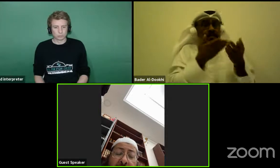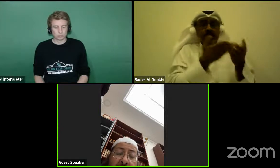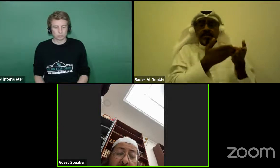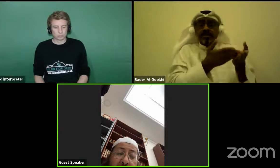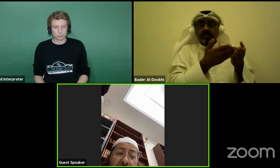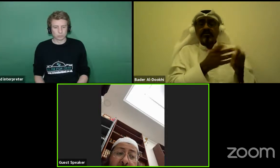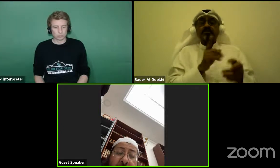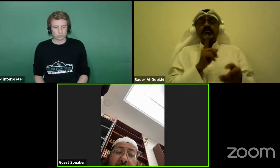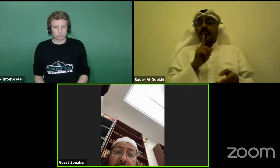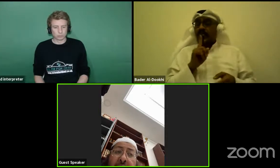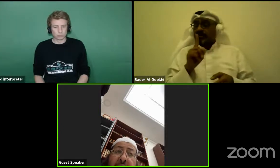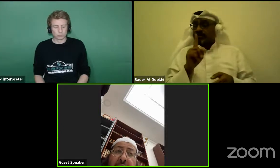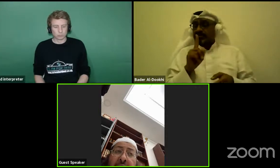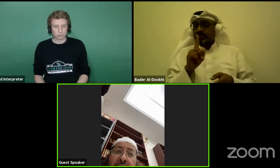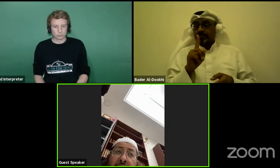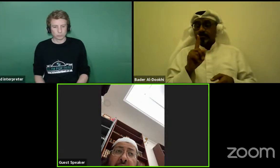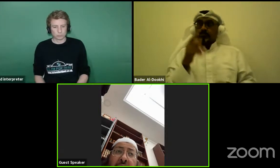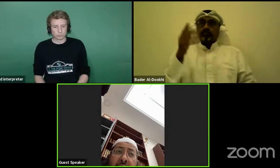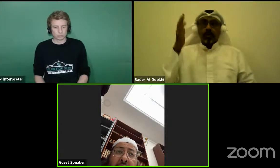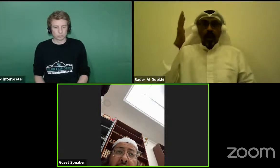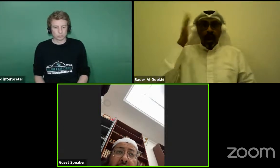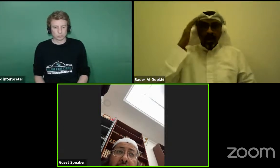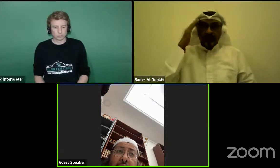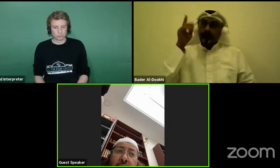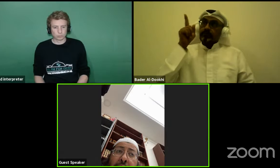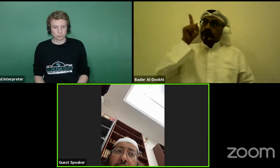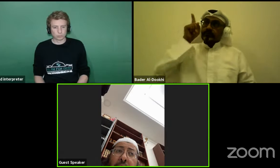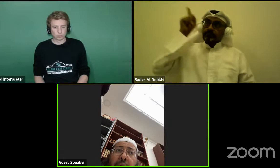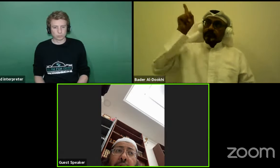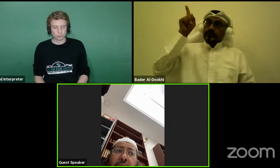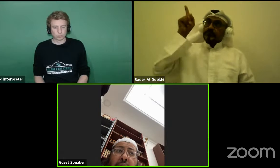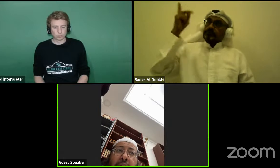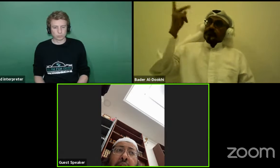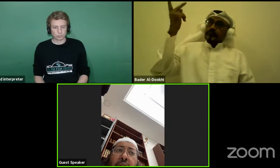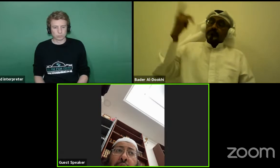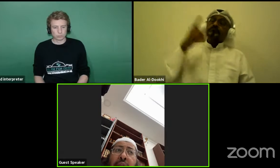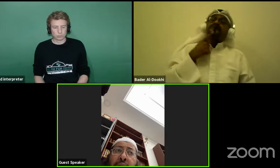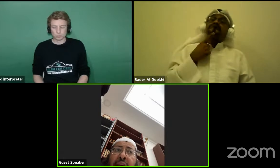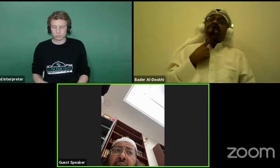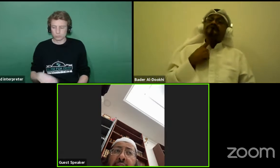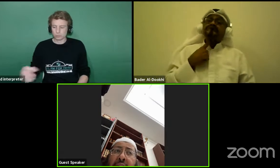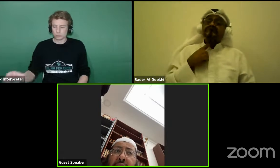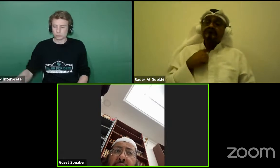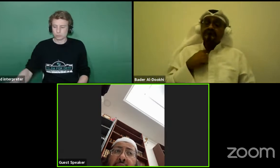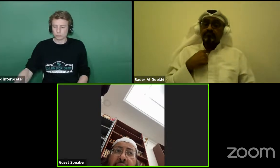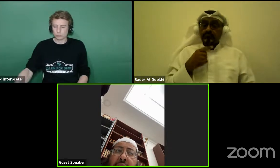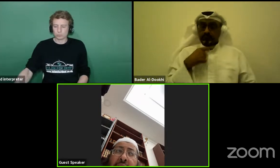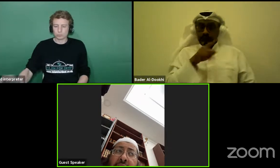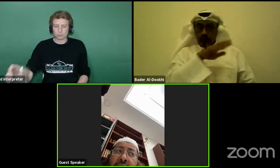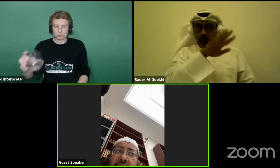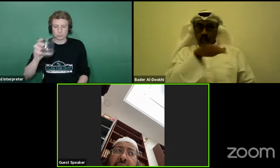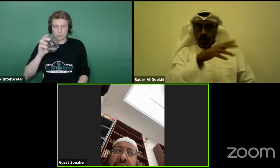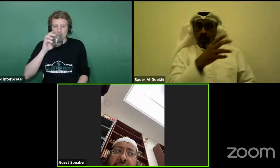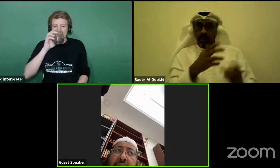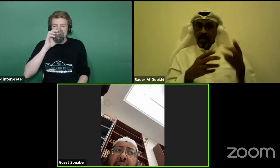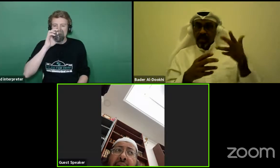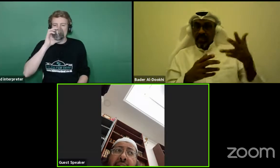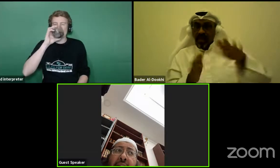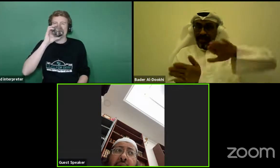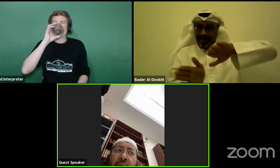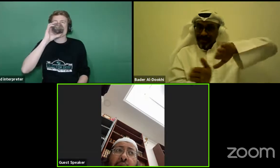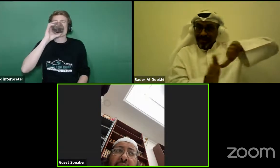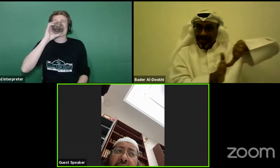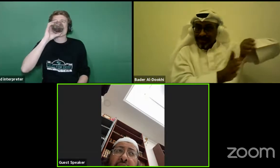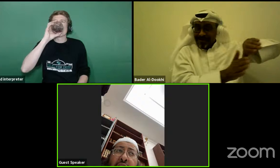ولكن لما علم أن الله يحب أن تترك في هذا